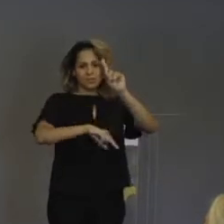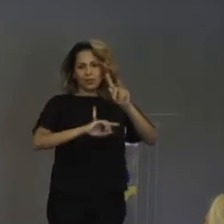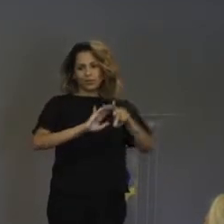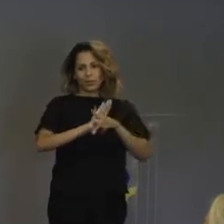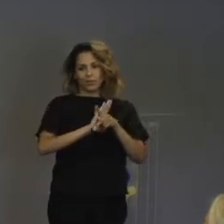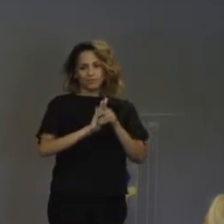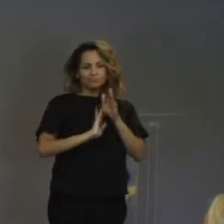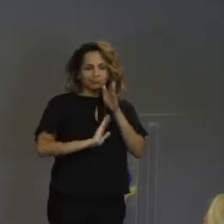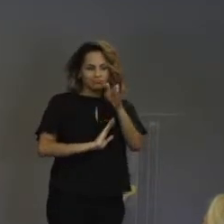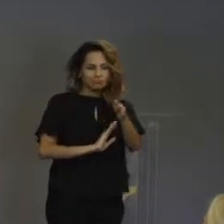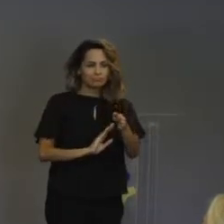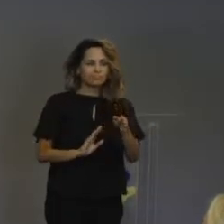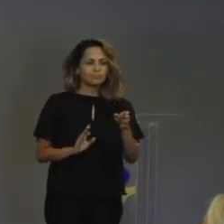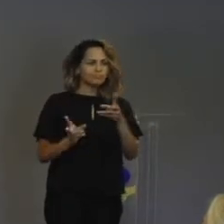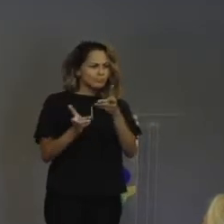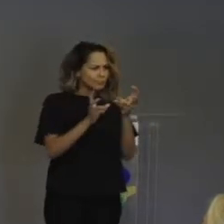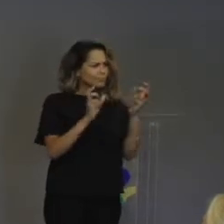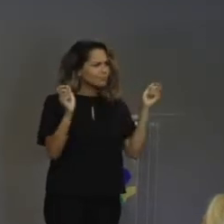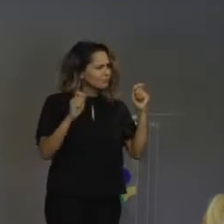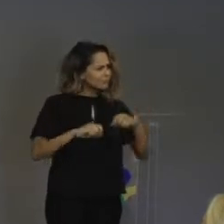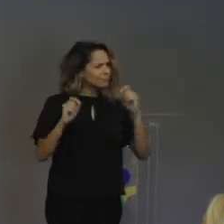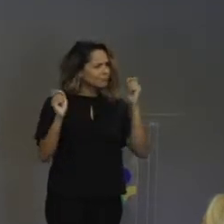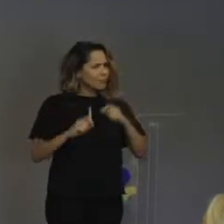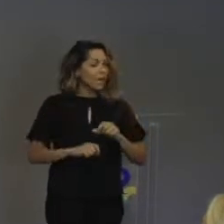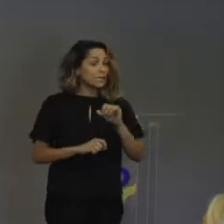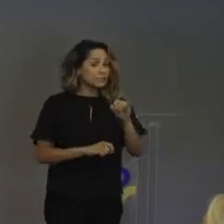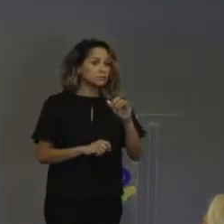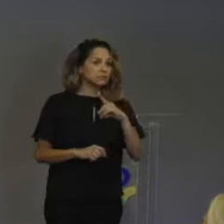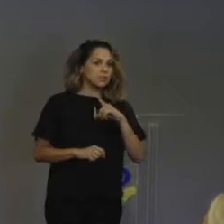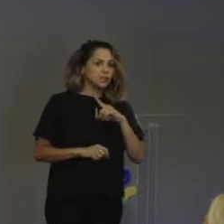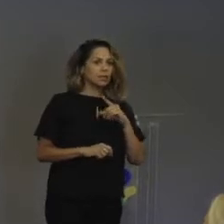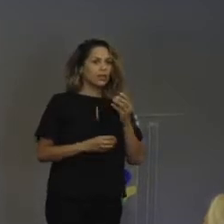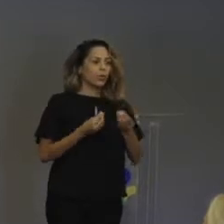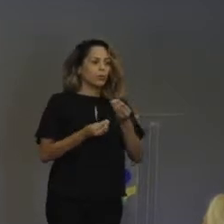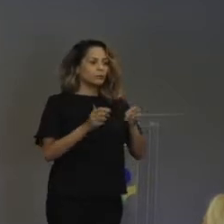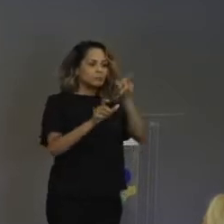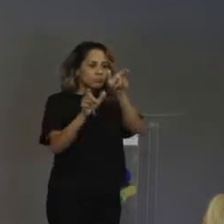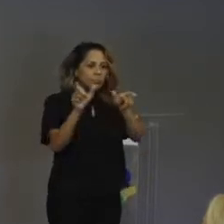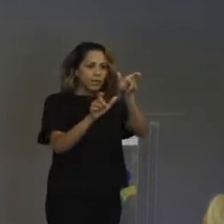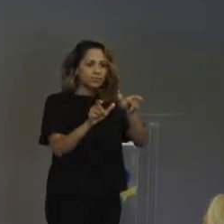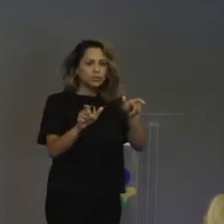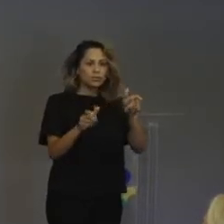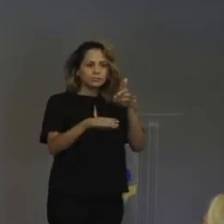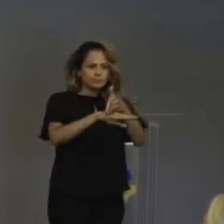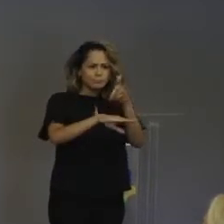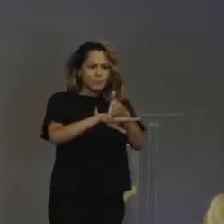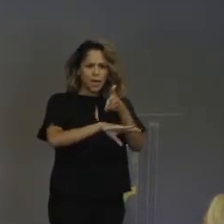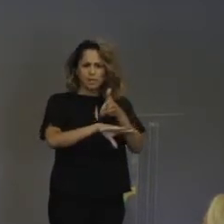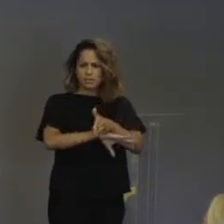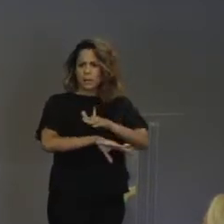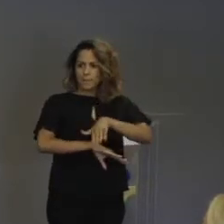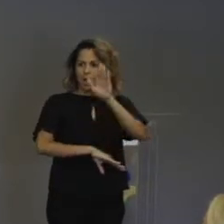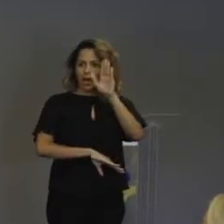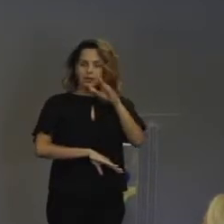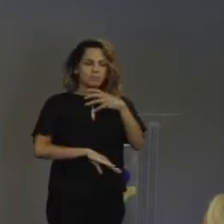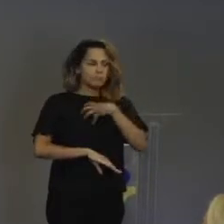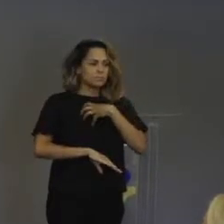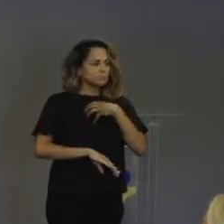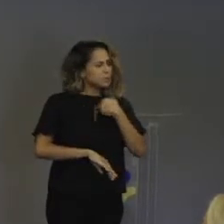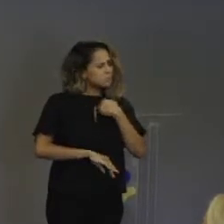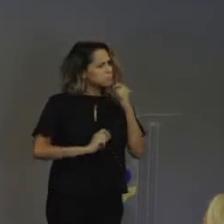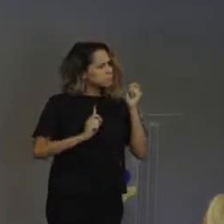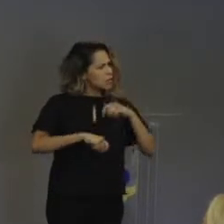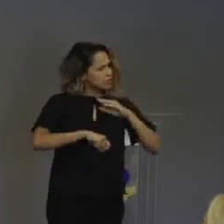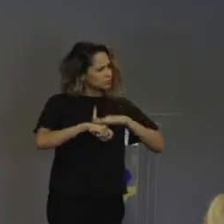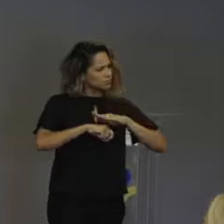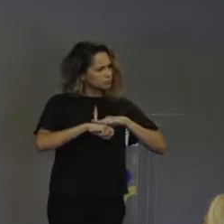gente percebe que isso é possível a partir dessa cidadania ativa, a qual a Dani também se referia, né? Da gente sentir que a gente pode fazer diferença na cidade.